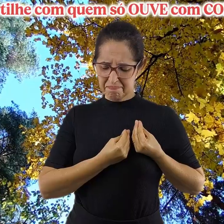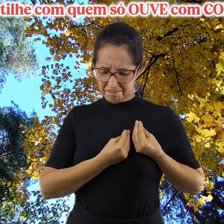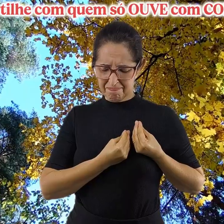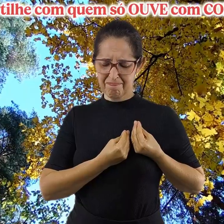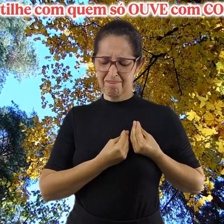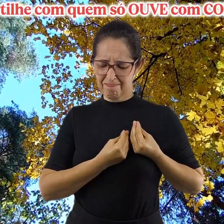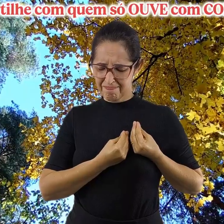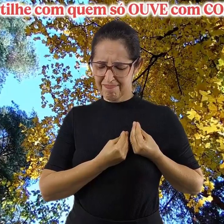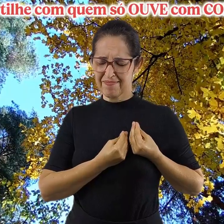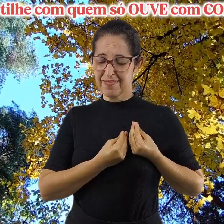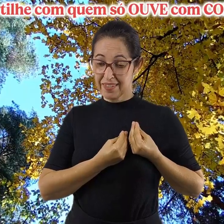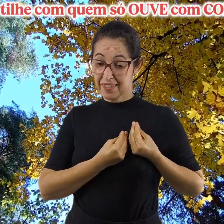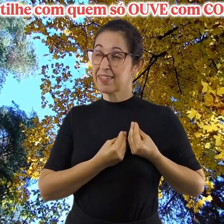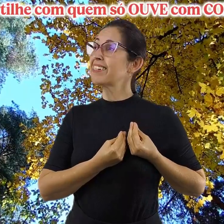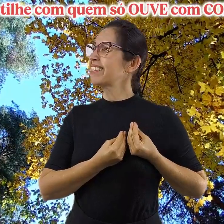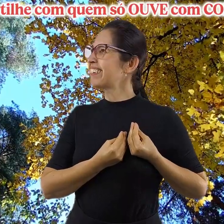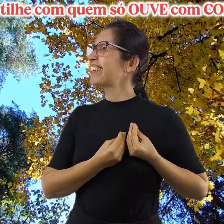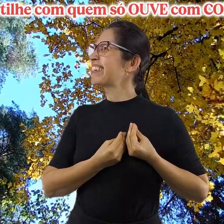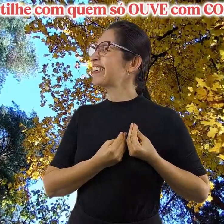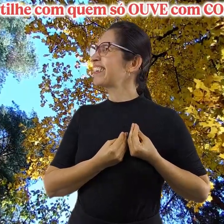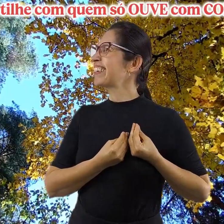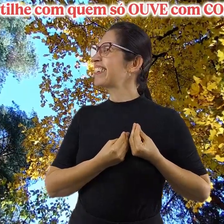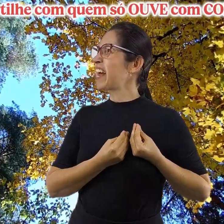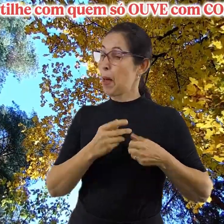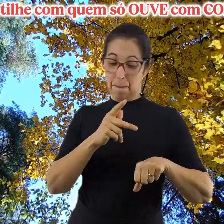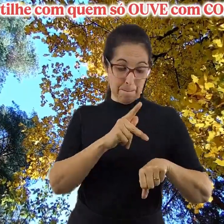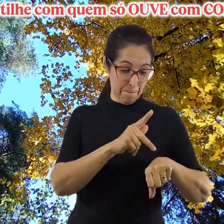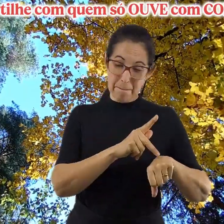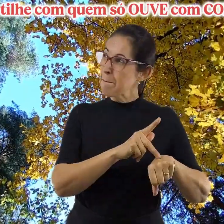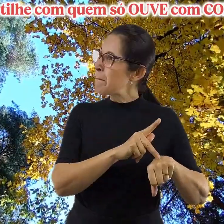As pedras não precisarão clamar.